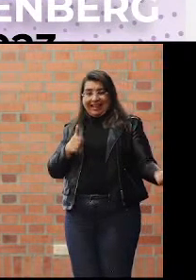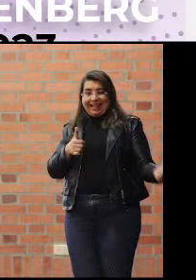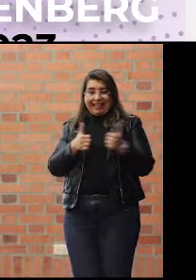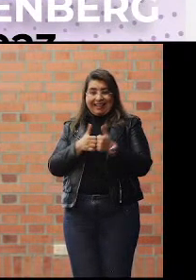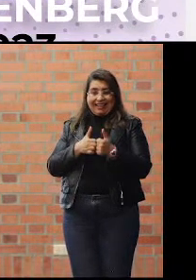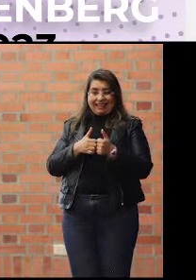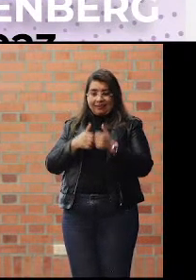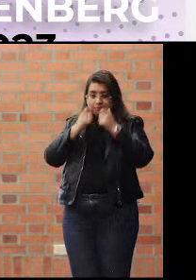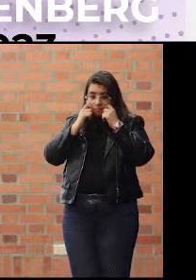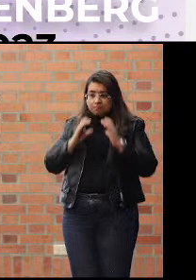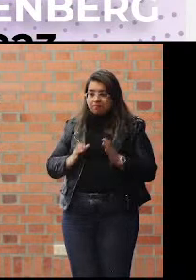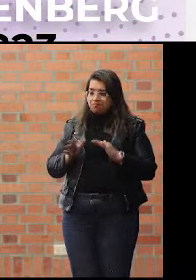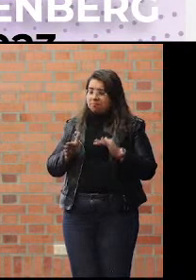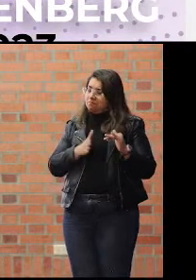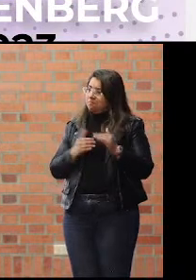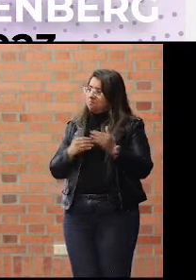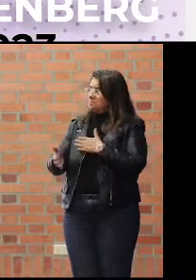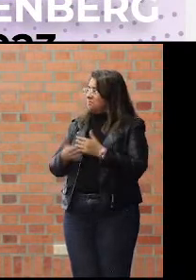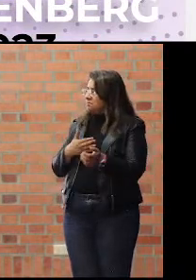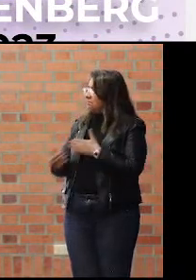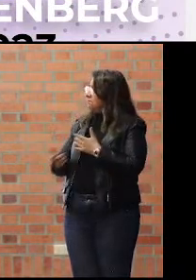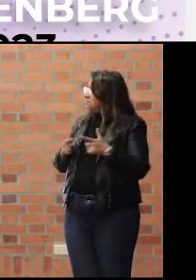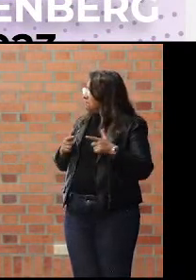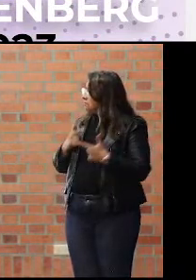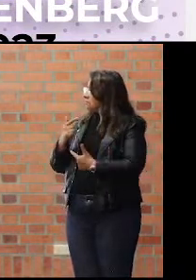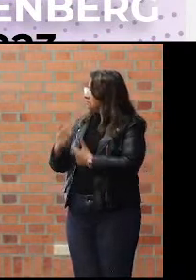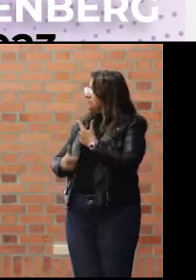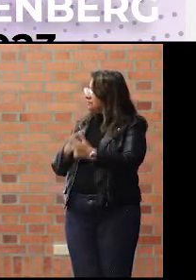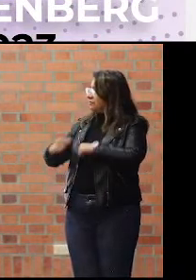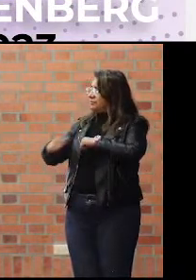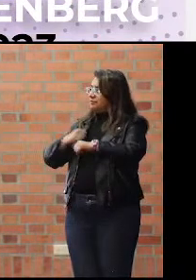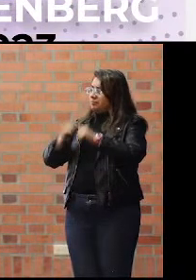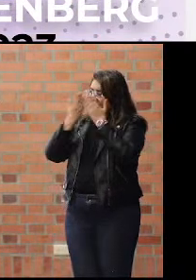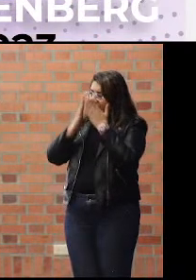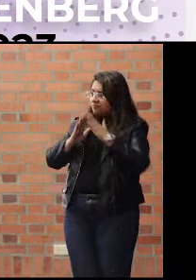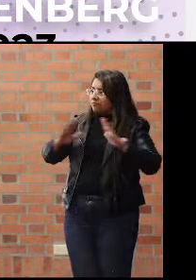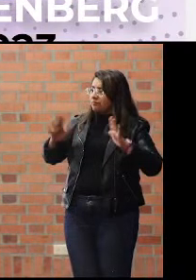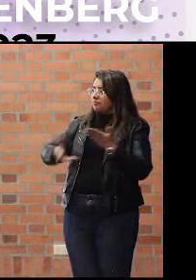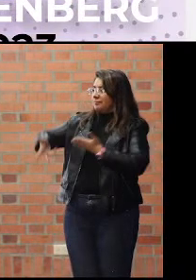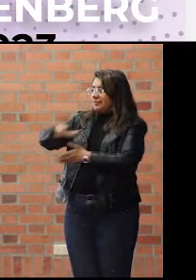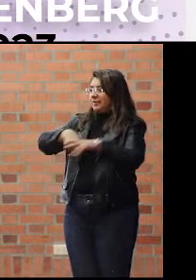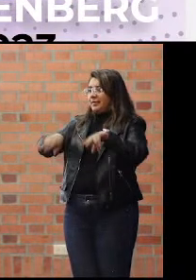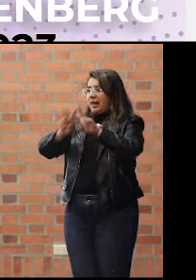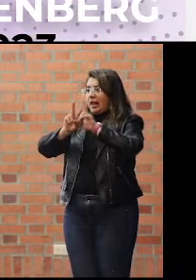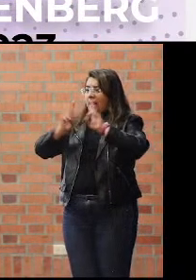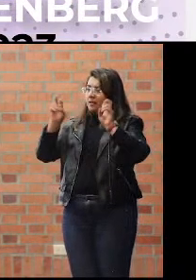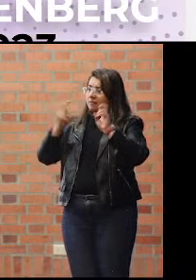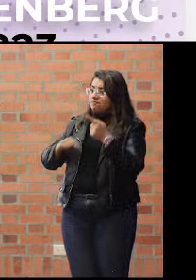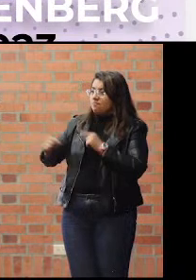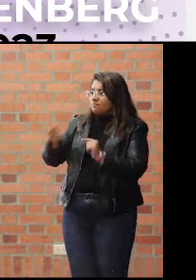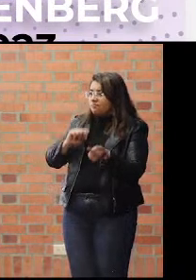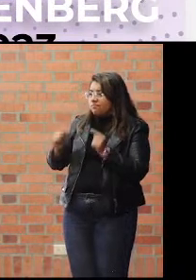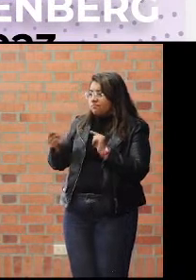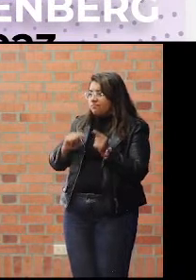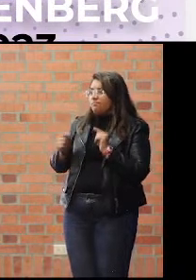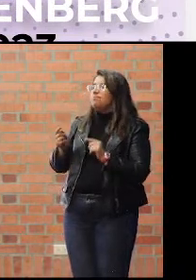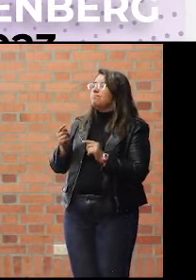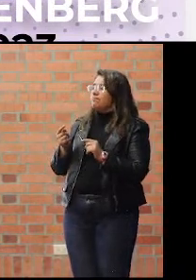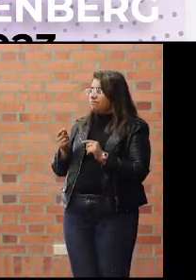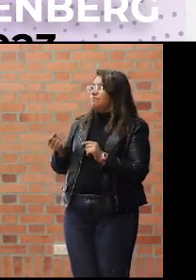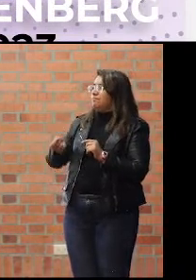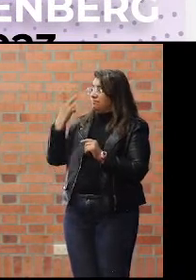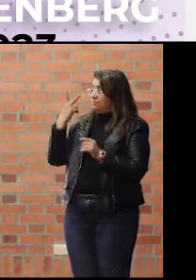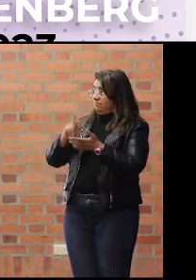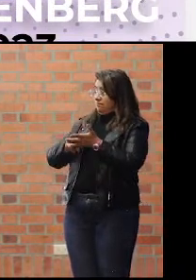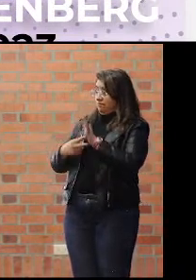histórico logro este premio nos va a permitir mantener una conversación abierta sobre el tema en el país e insistir en